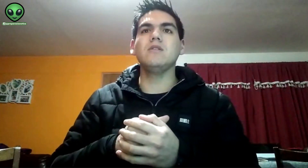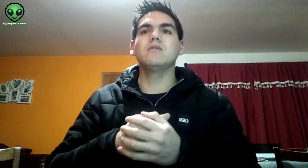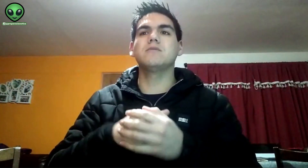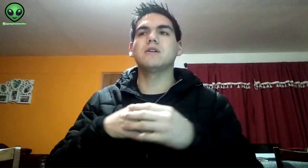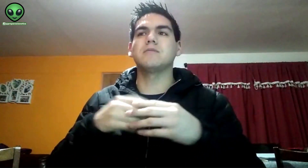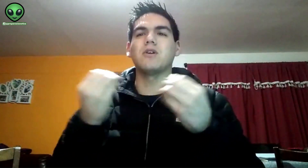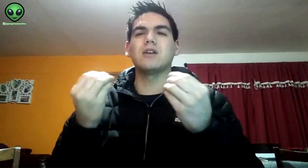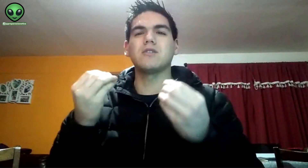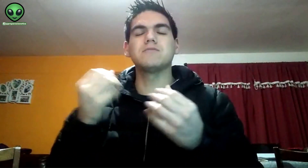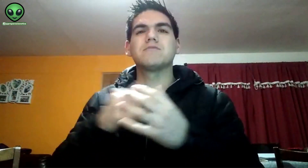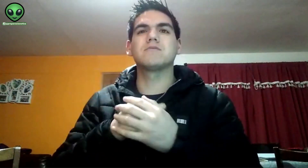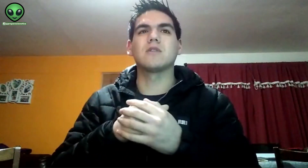barreras. Por eso